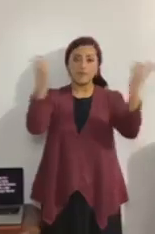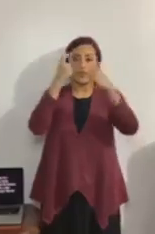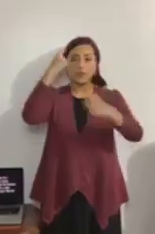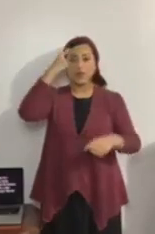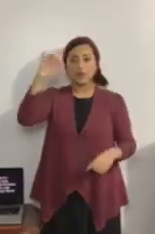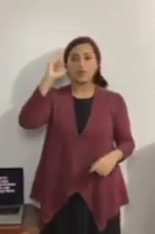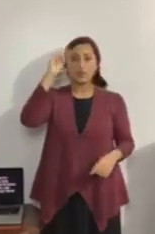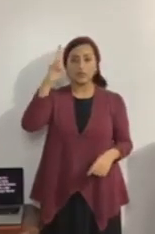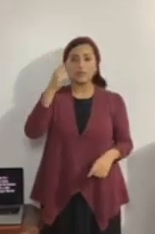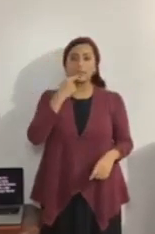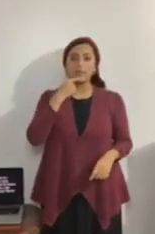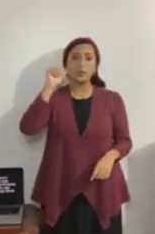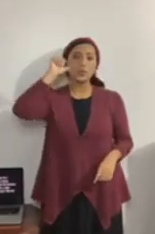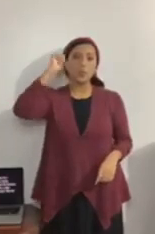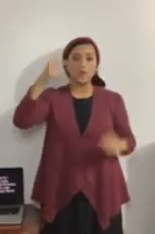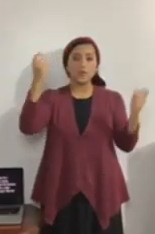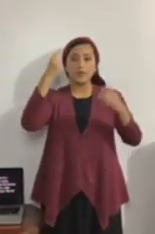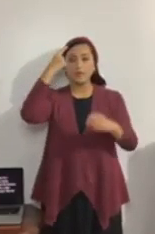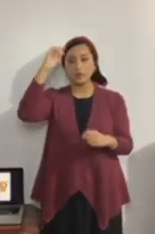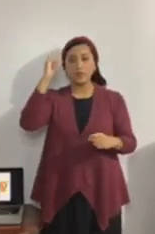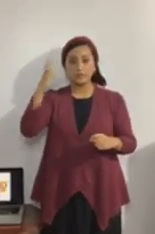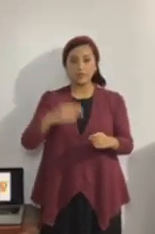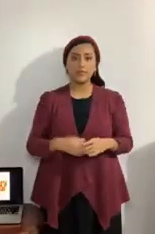Mañana será fiesta para Yahweh. Ahora,